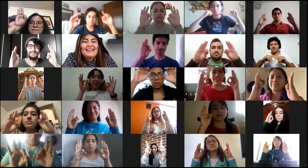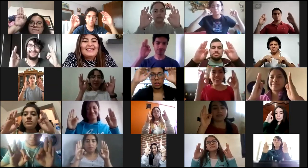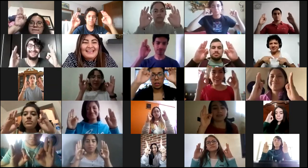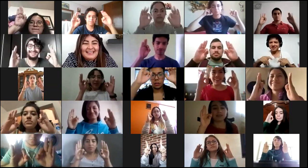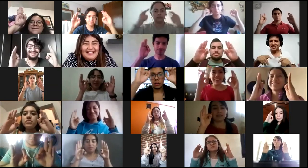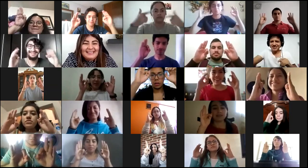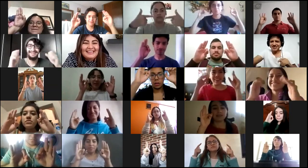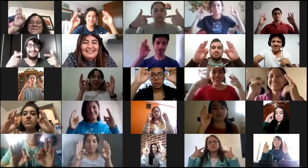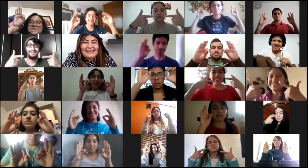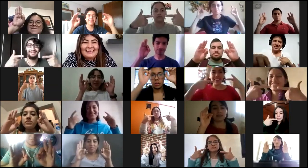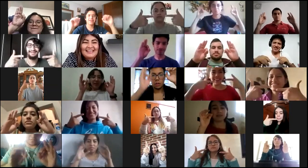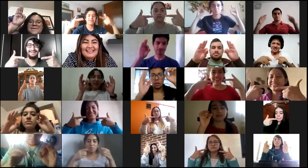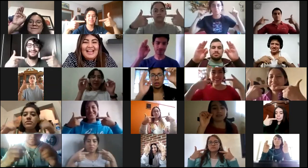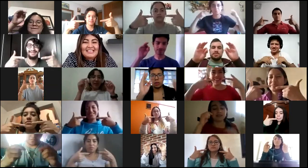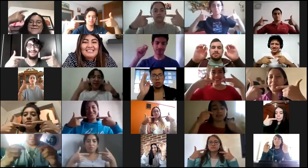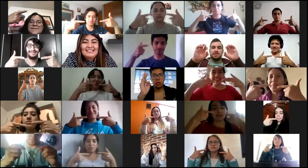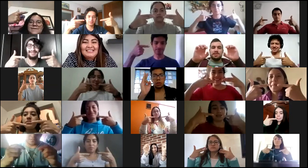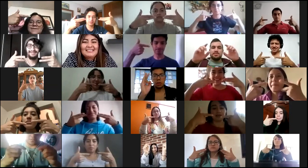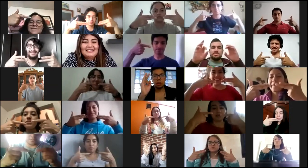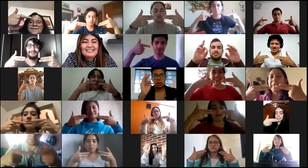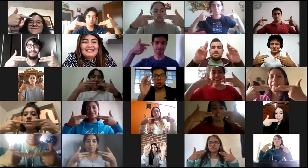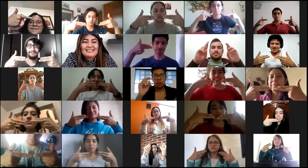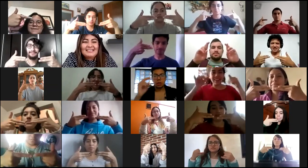G, H,